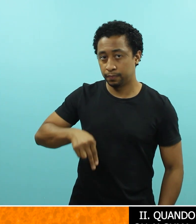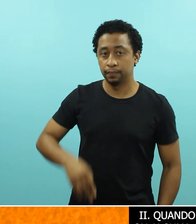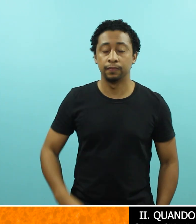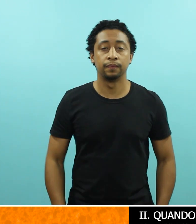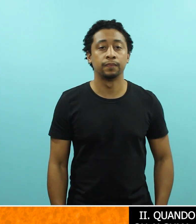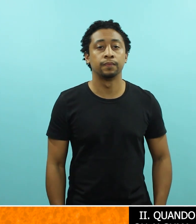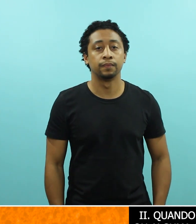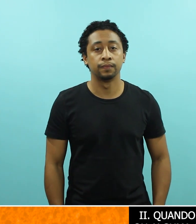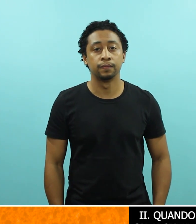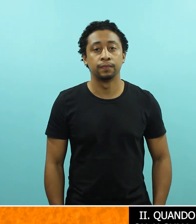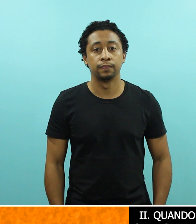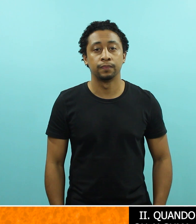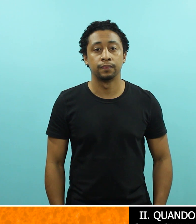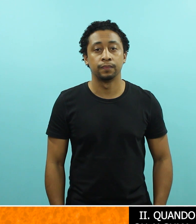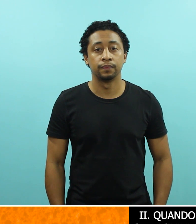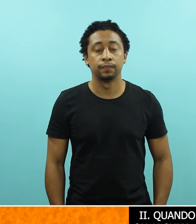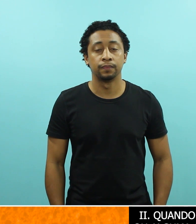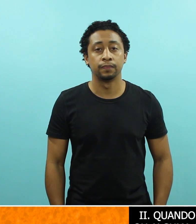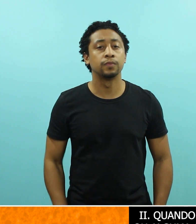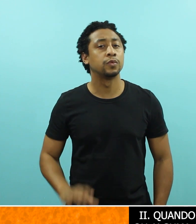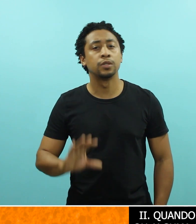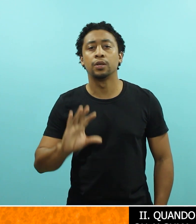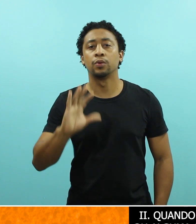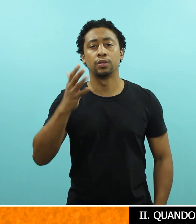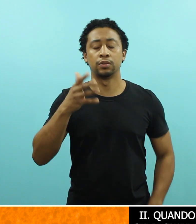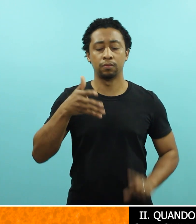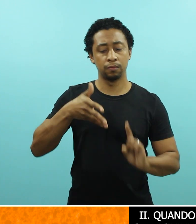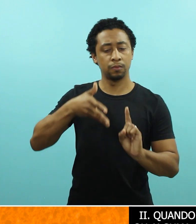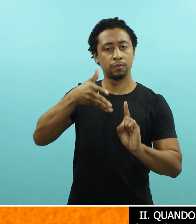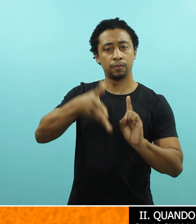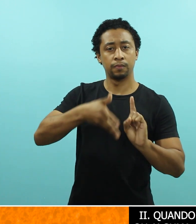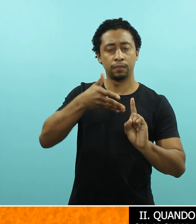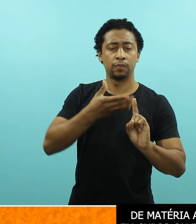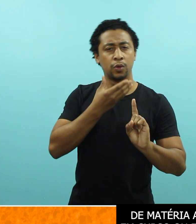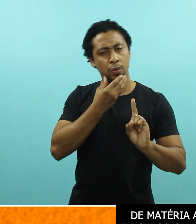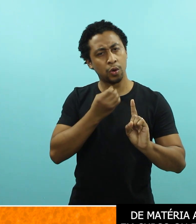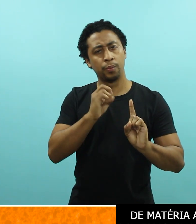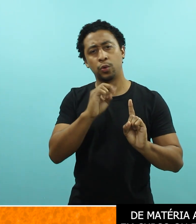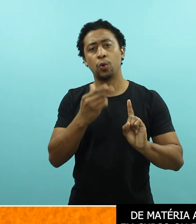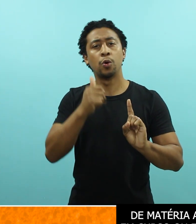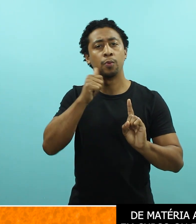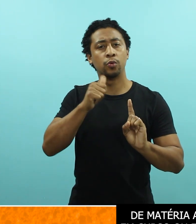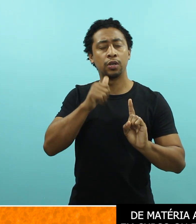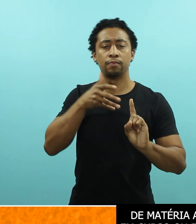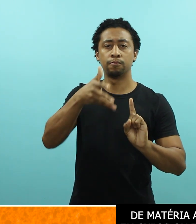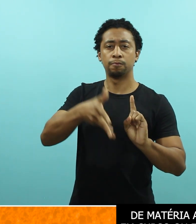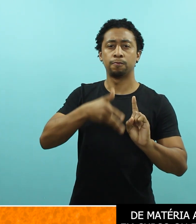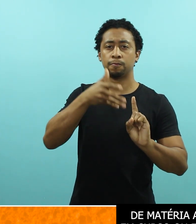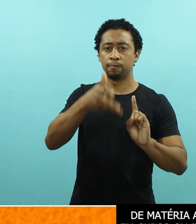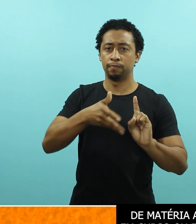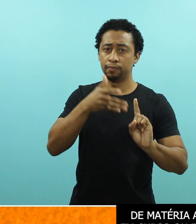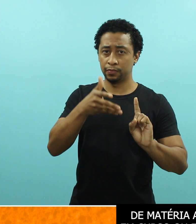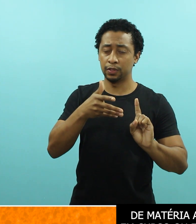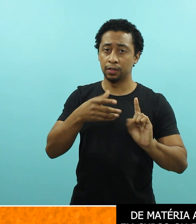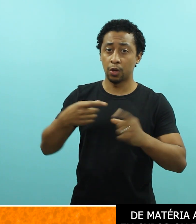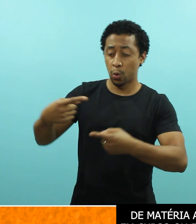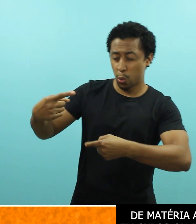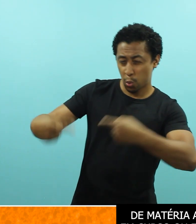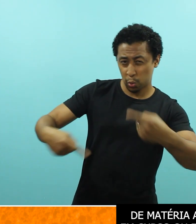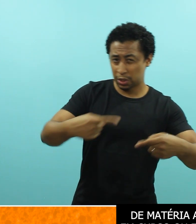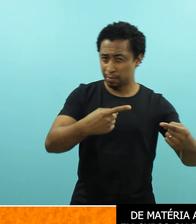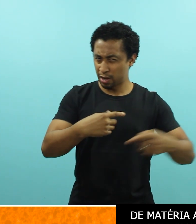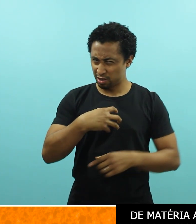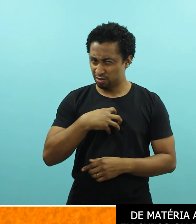2. Quando algum orador ou alguma oradora tratar de matéria alheia ao debate em